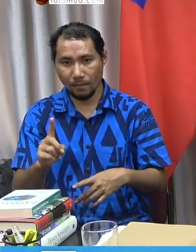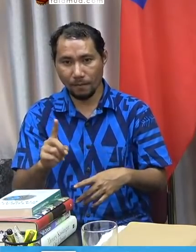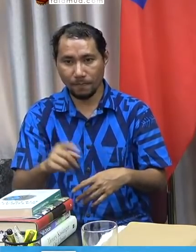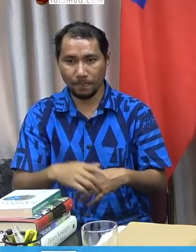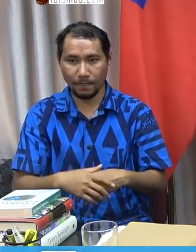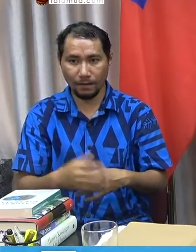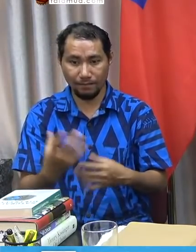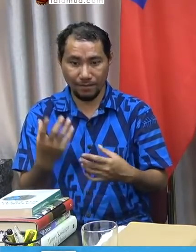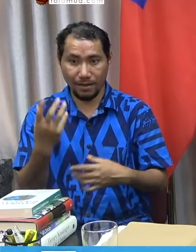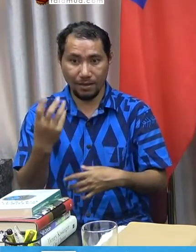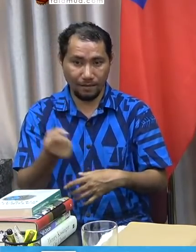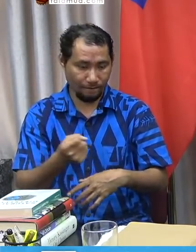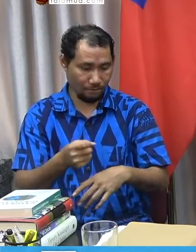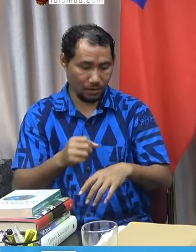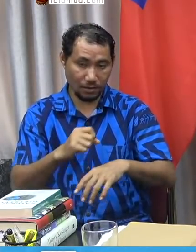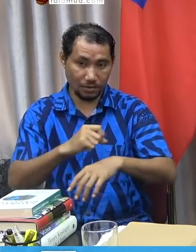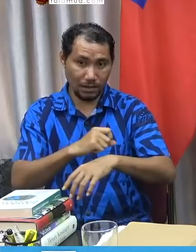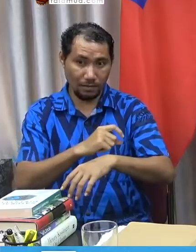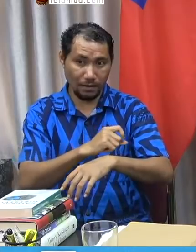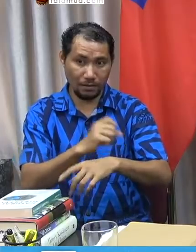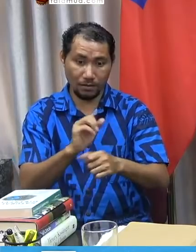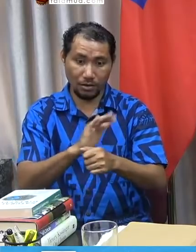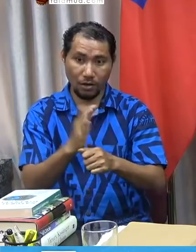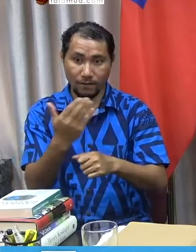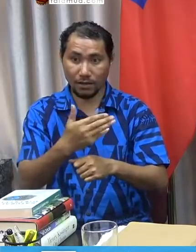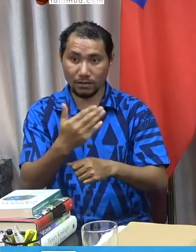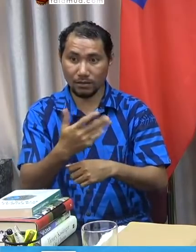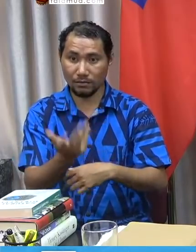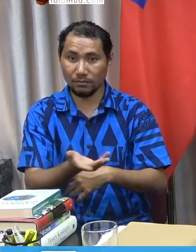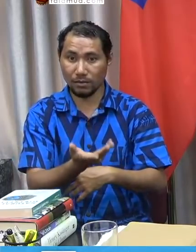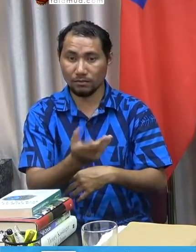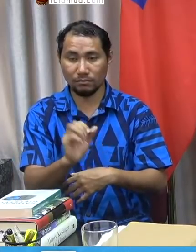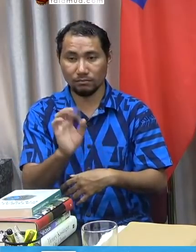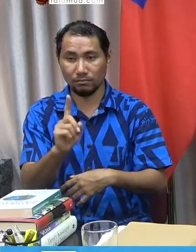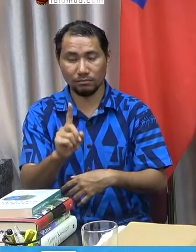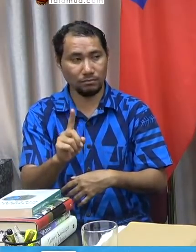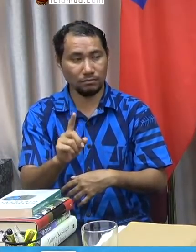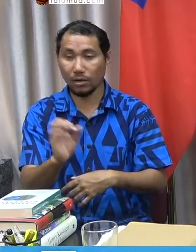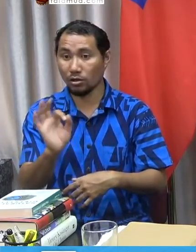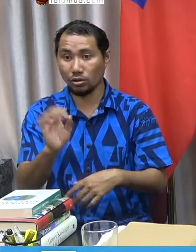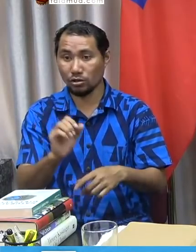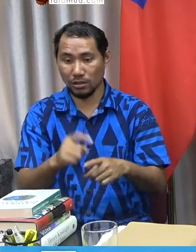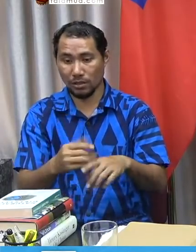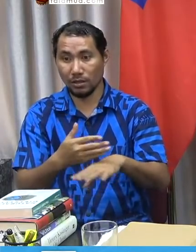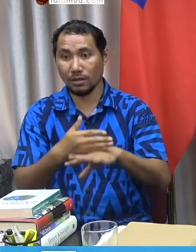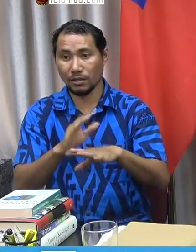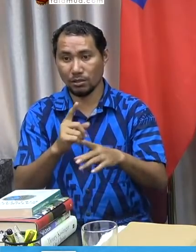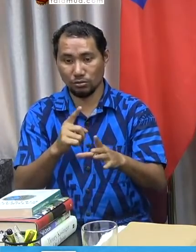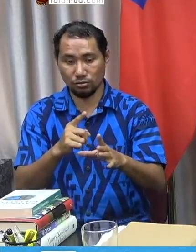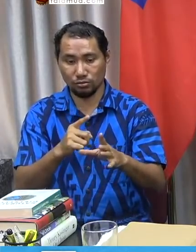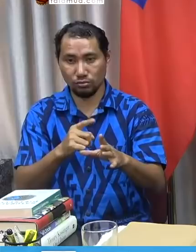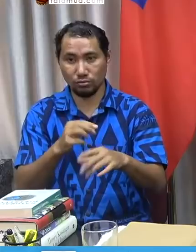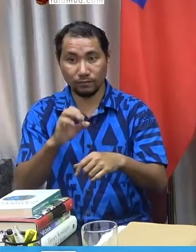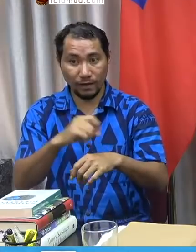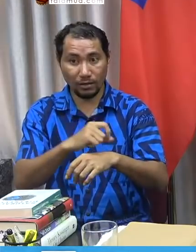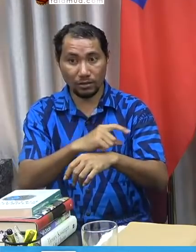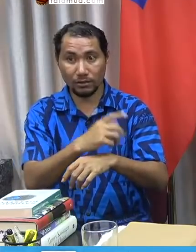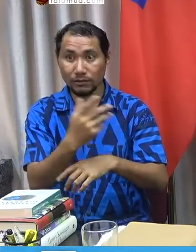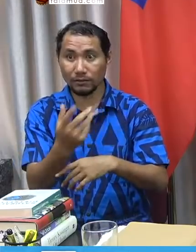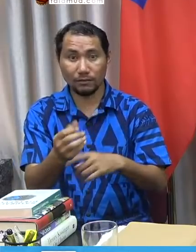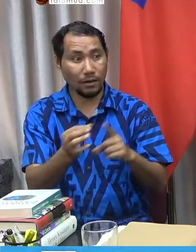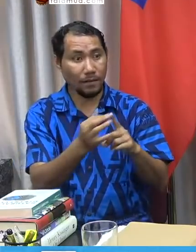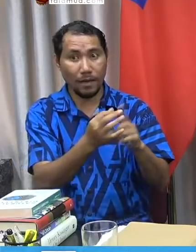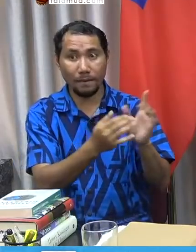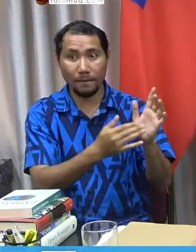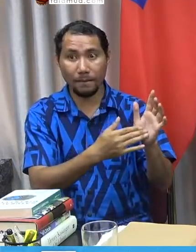ele o le mai ele o le variant fo no fiamu le pamana